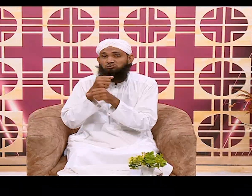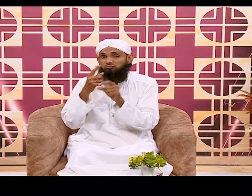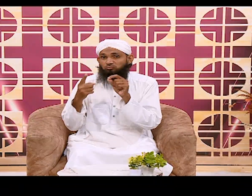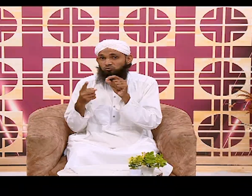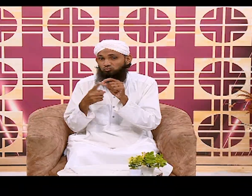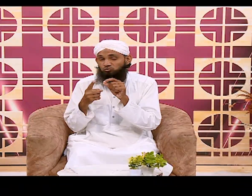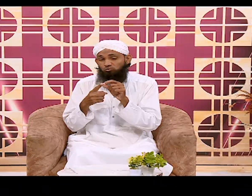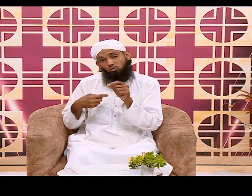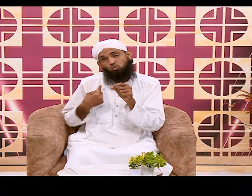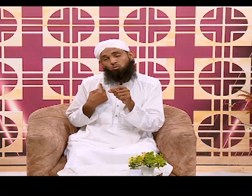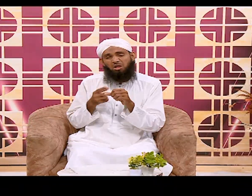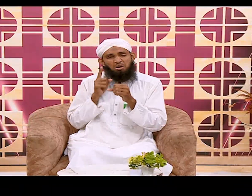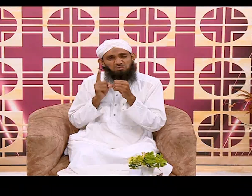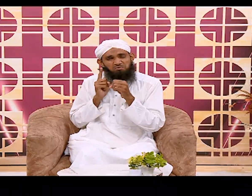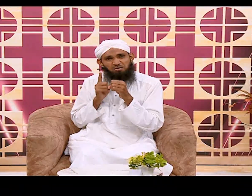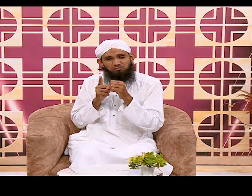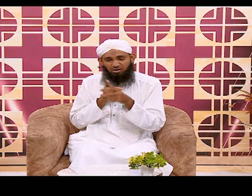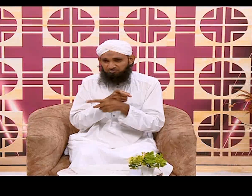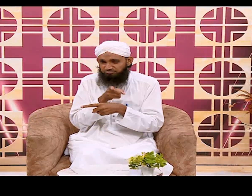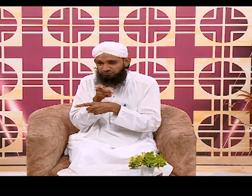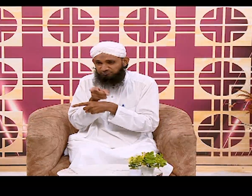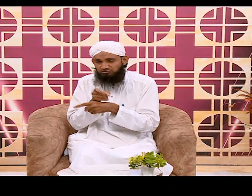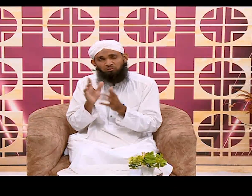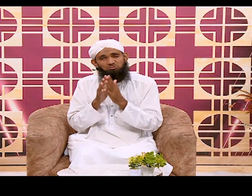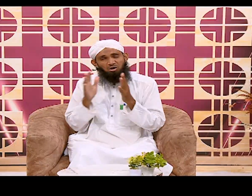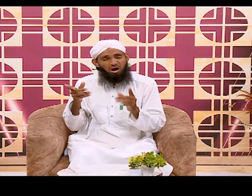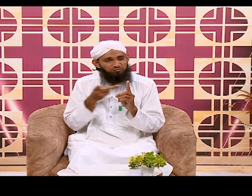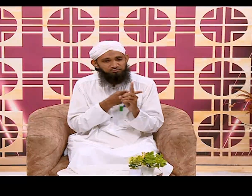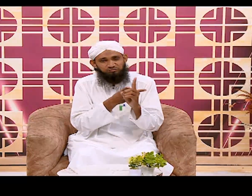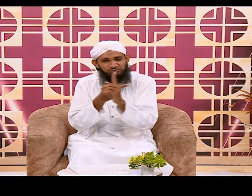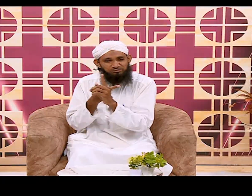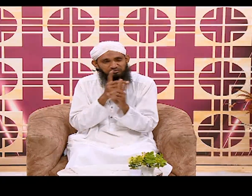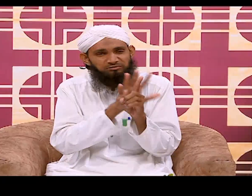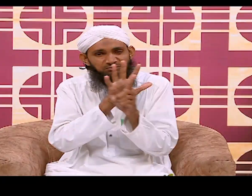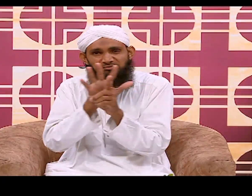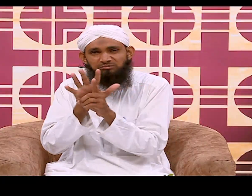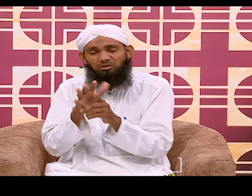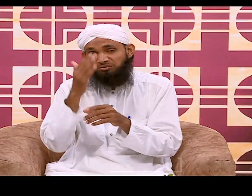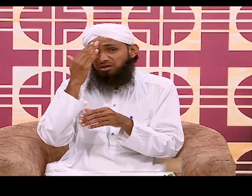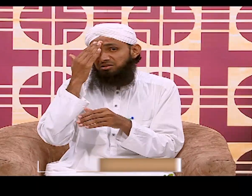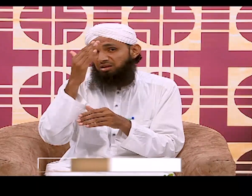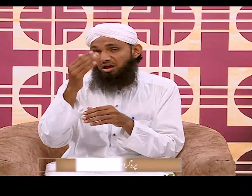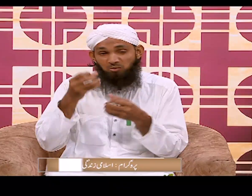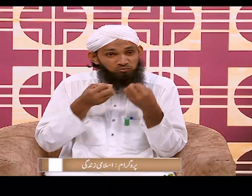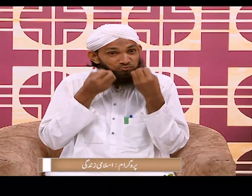نے باقاعدہ درس و بیان کا سلسلہ شروع فرمایا، نیکی کی دعوت کو عام کیا، علم دین کی روشنی